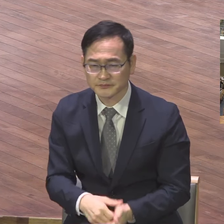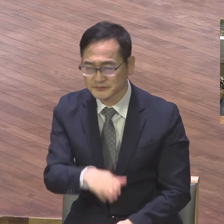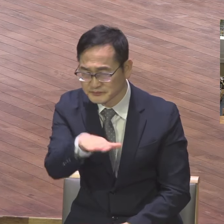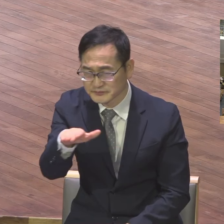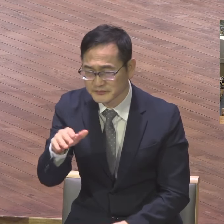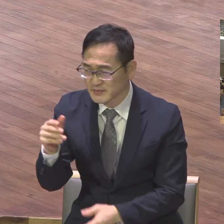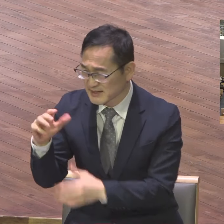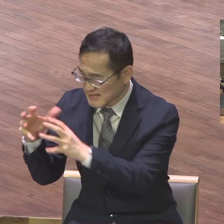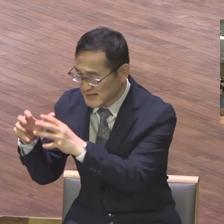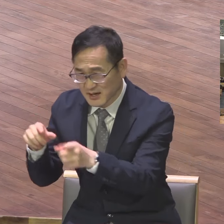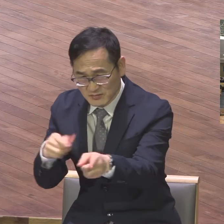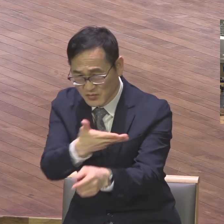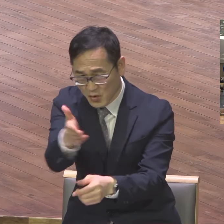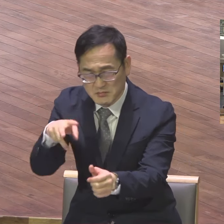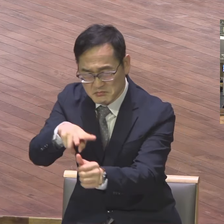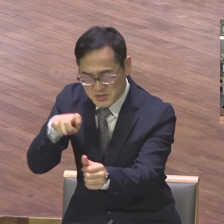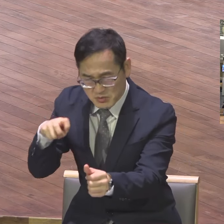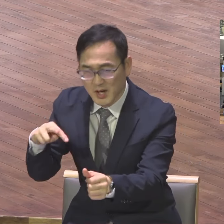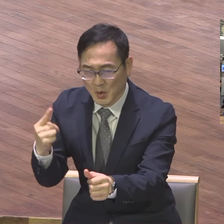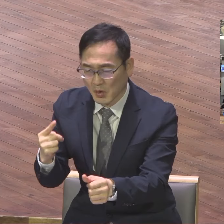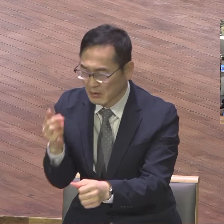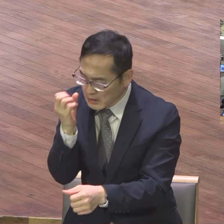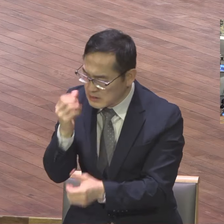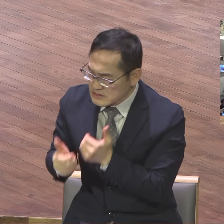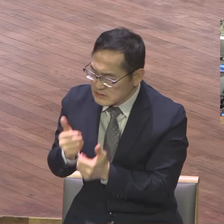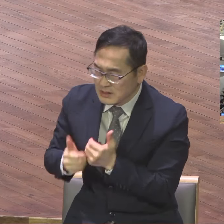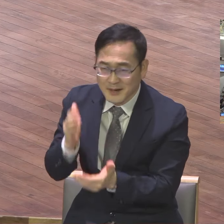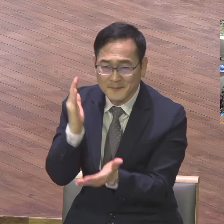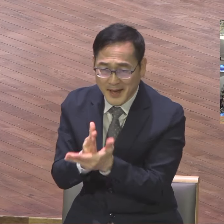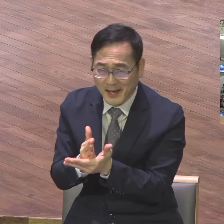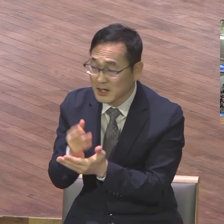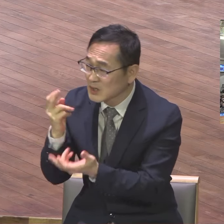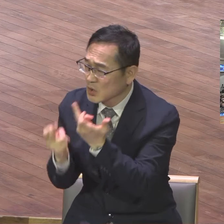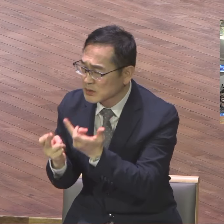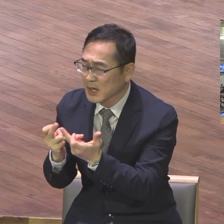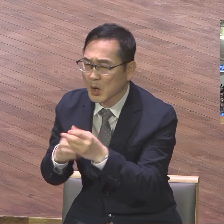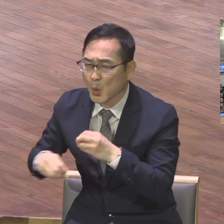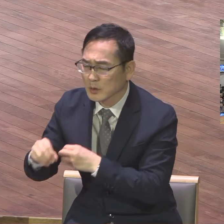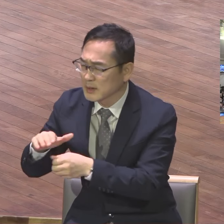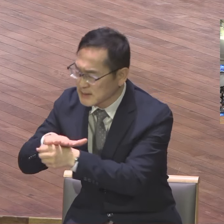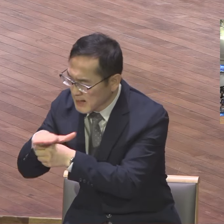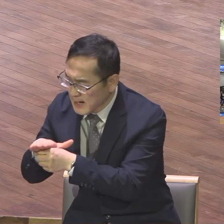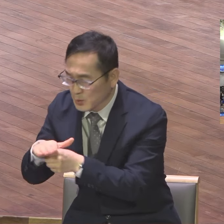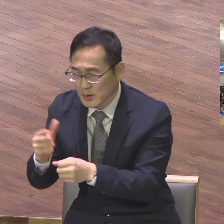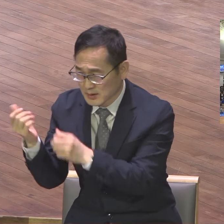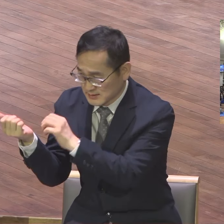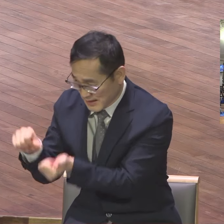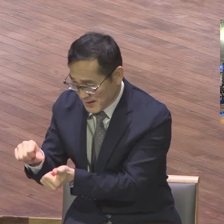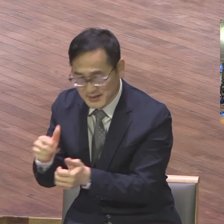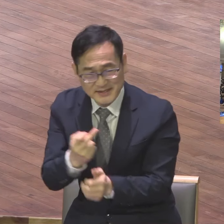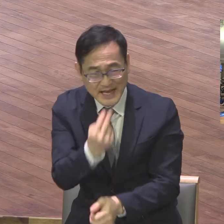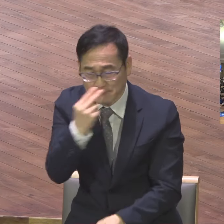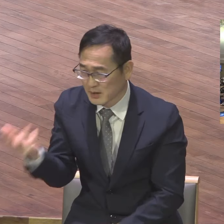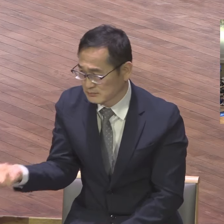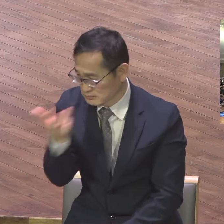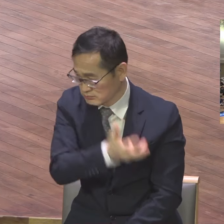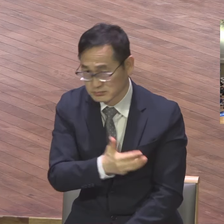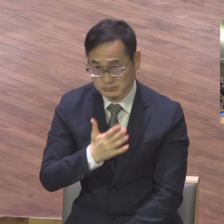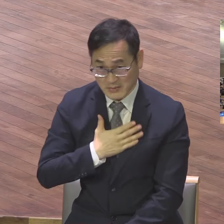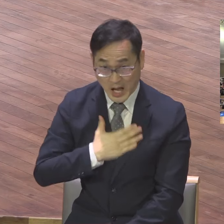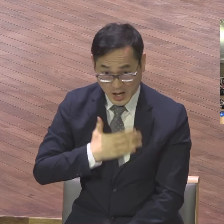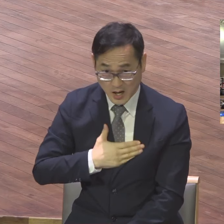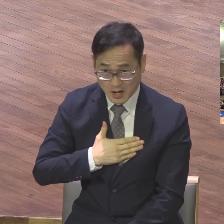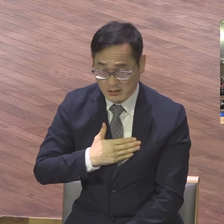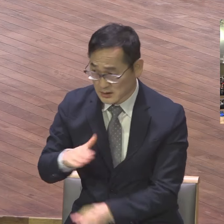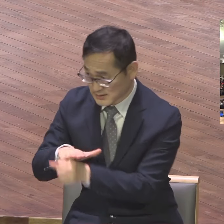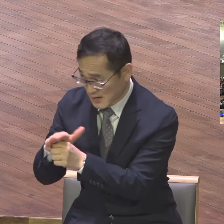너희를 미워하여도 이상히 여기지 말라. 우리는 형제를 사랑함으로 사망에서 옮겨 생명으로 들어간 줄을 알거니와